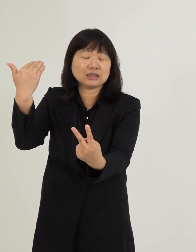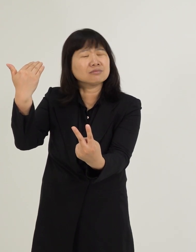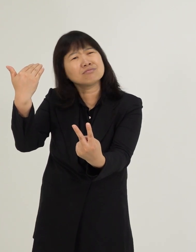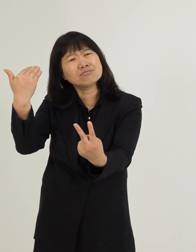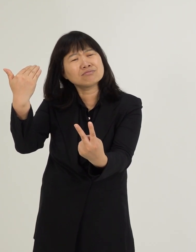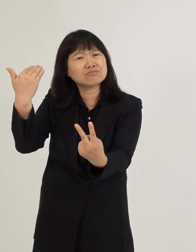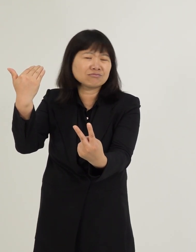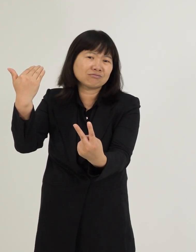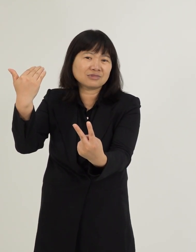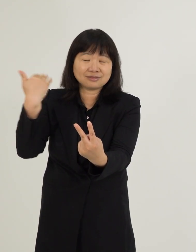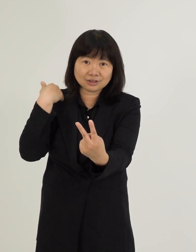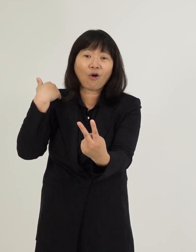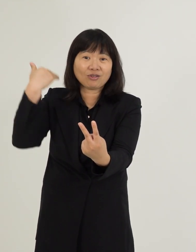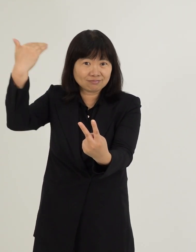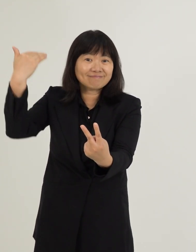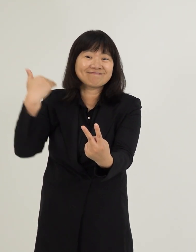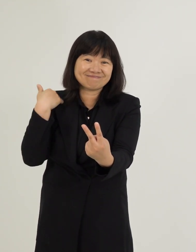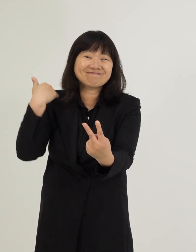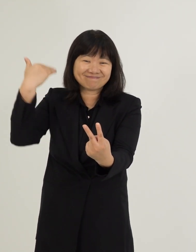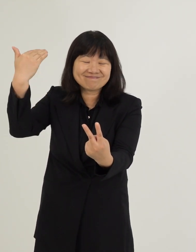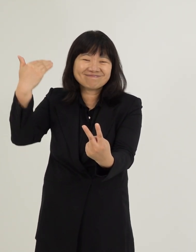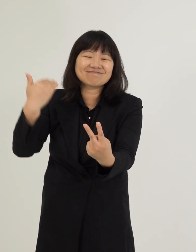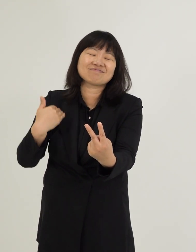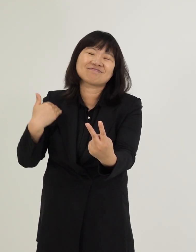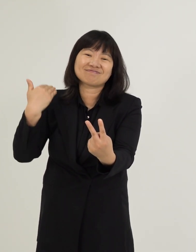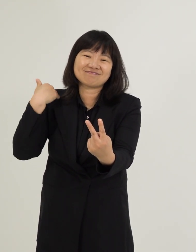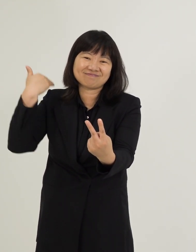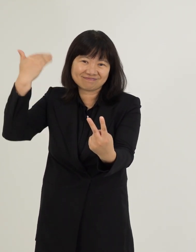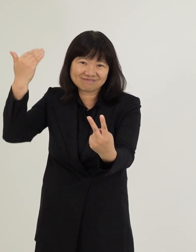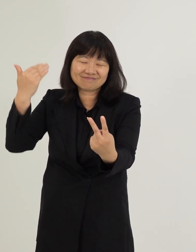어른이라 그래야 성인 표현이 맞나요?